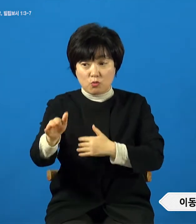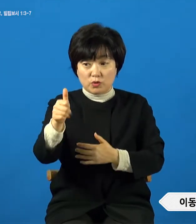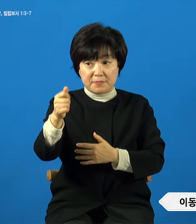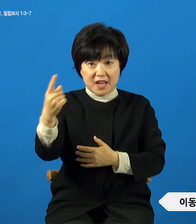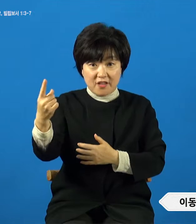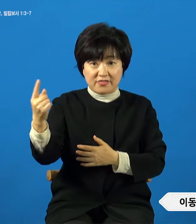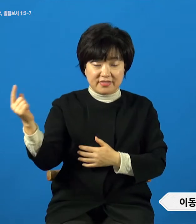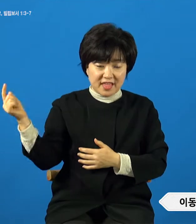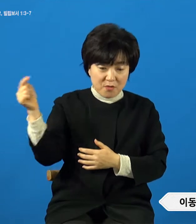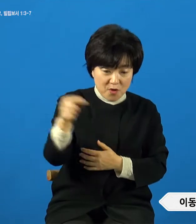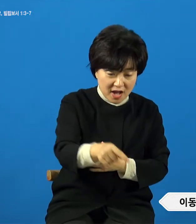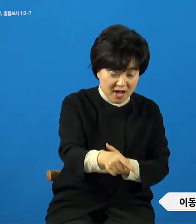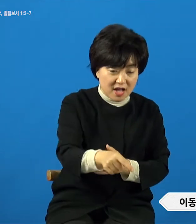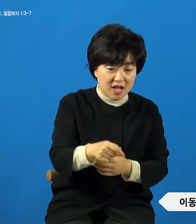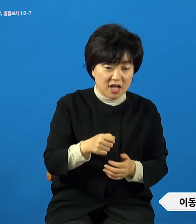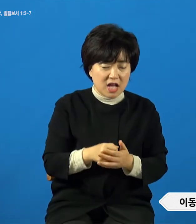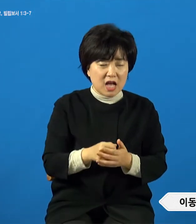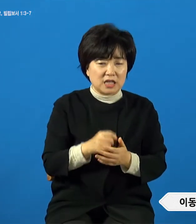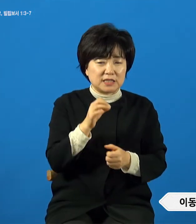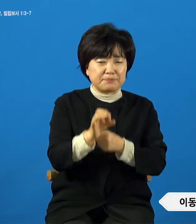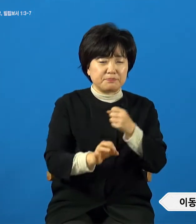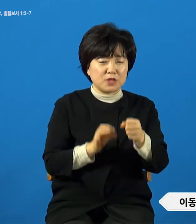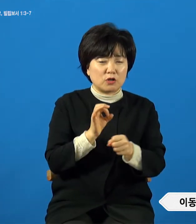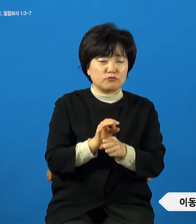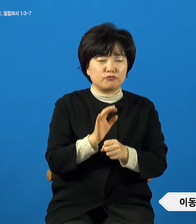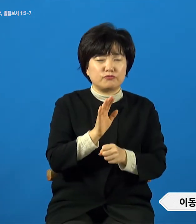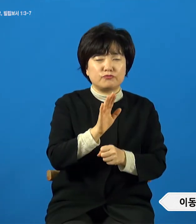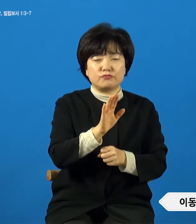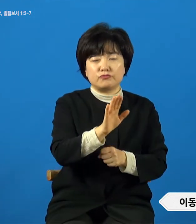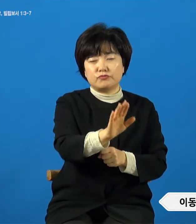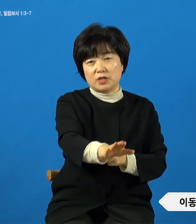흘러갑니다. AD 51년에 10년이 흘러가면 몇 년이에요?